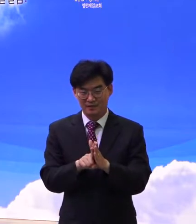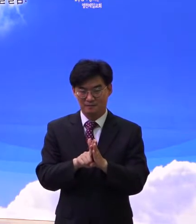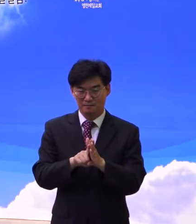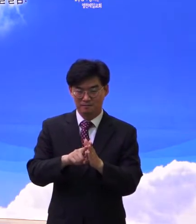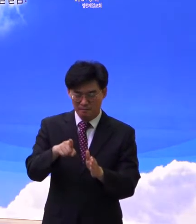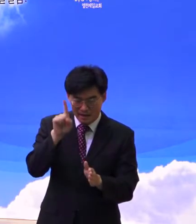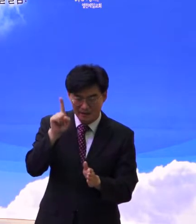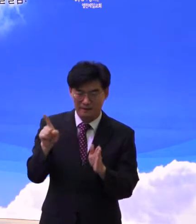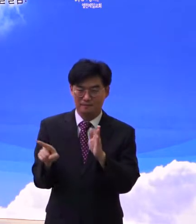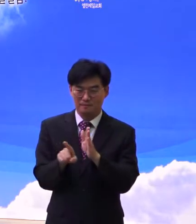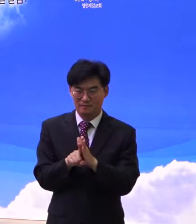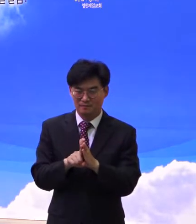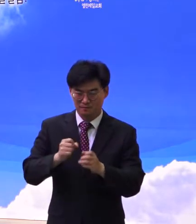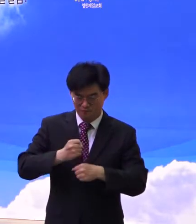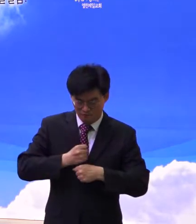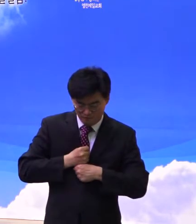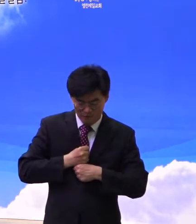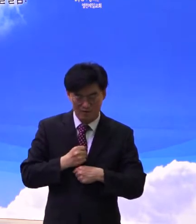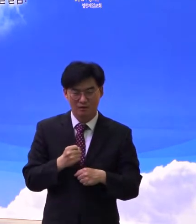교회는 놀이터가 아닙니다.